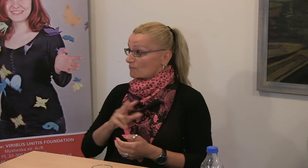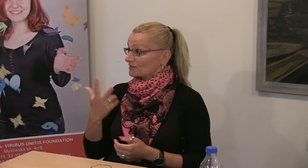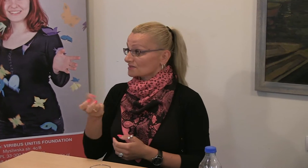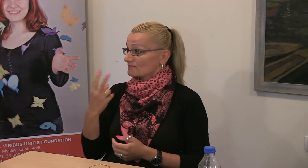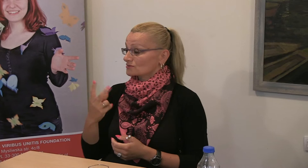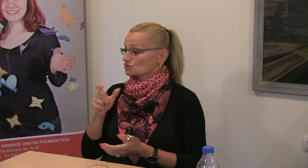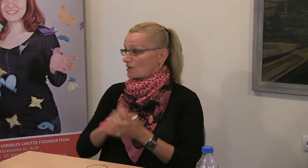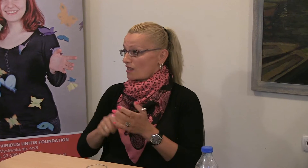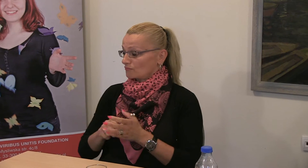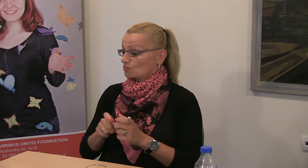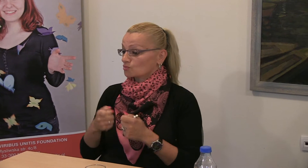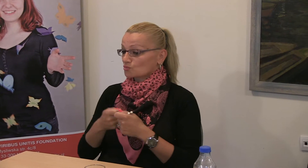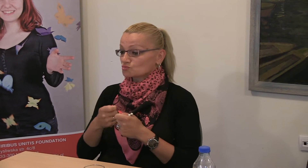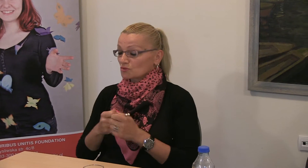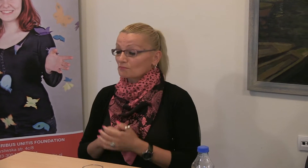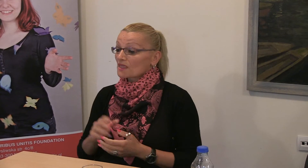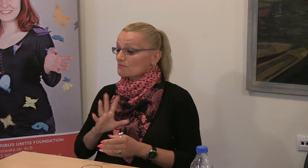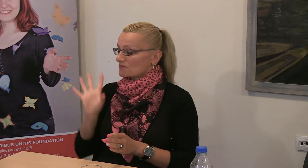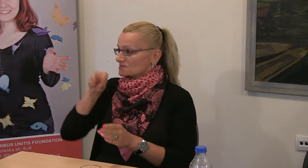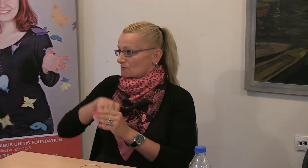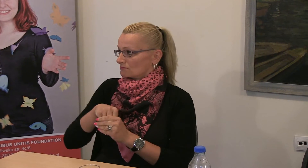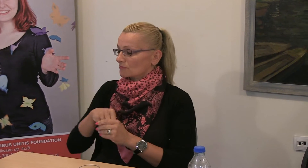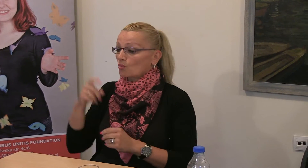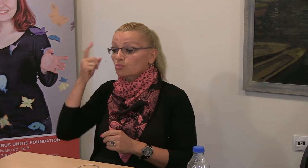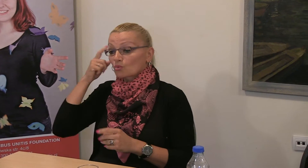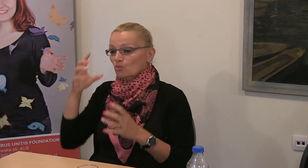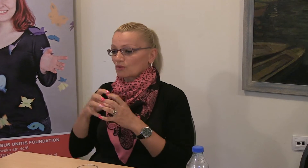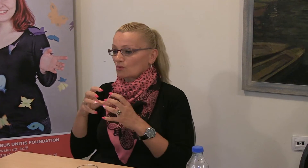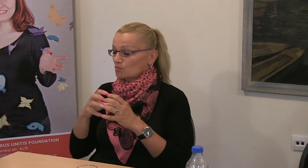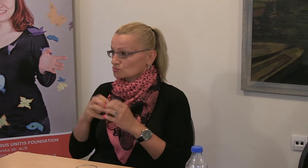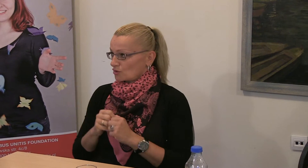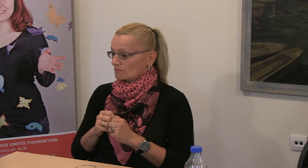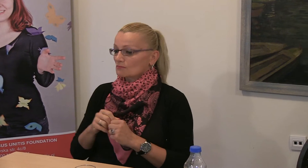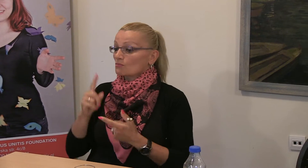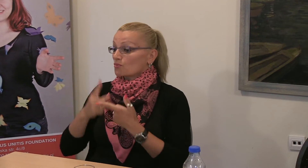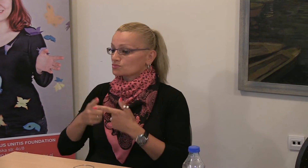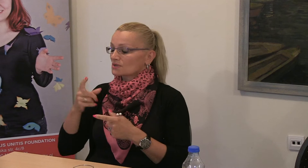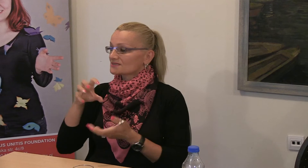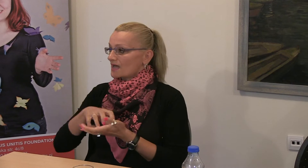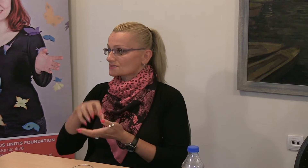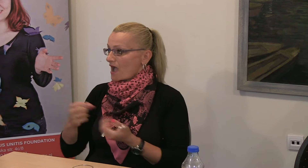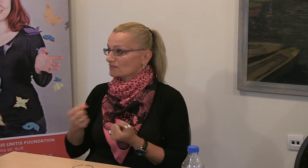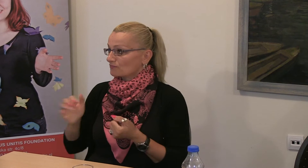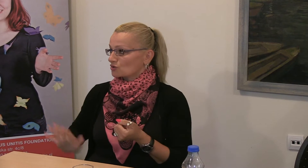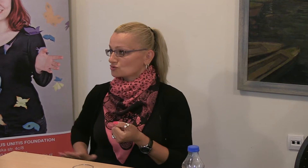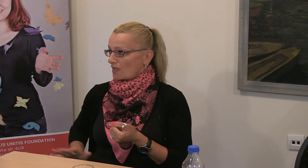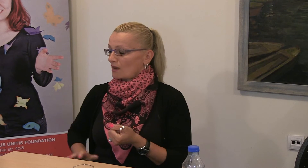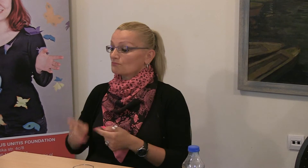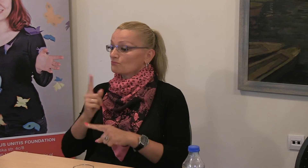Imam 320 članova u udruženju. imamo sekcije aktive